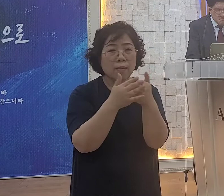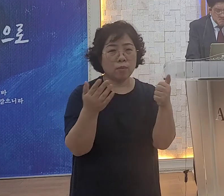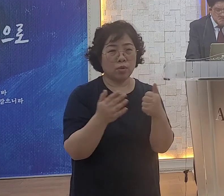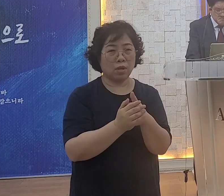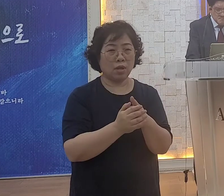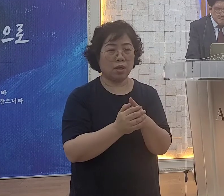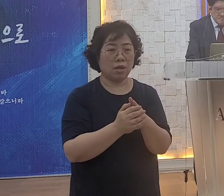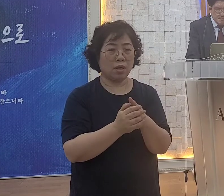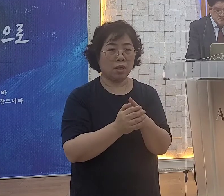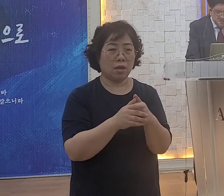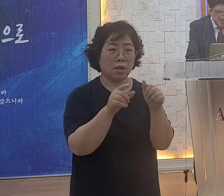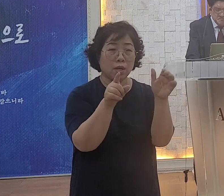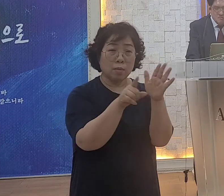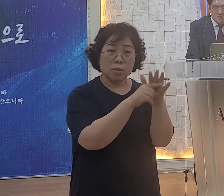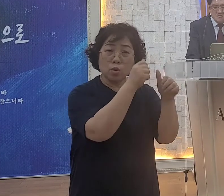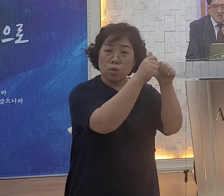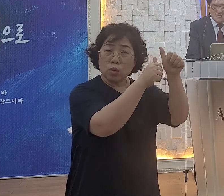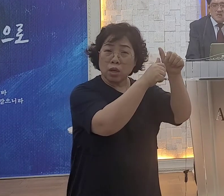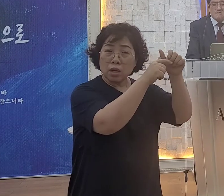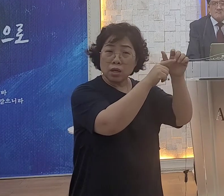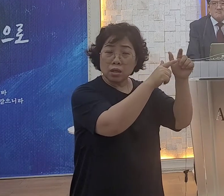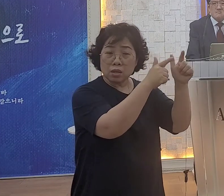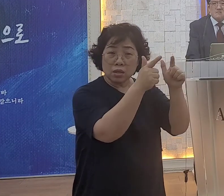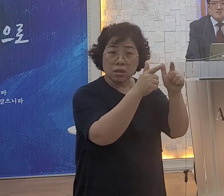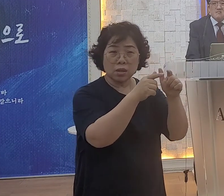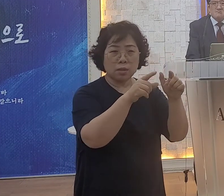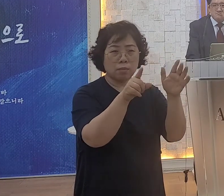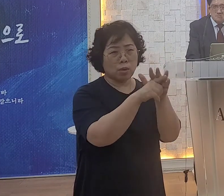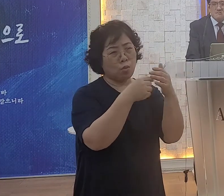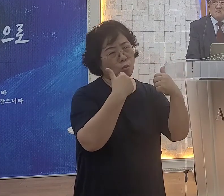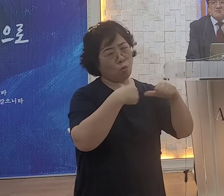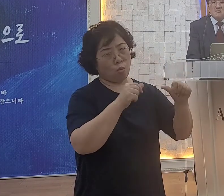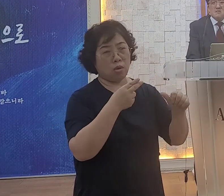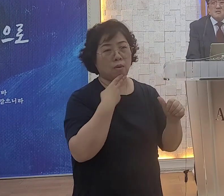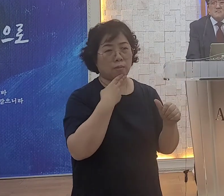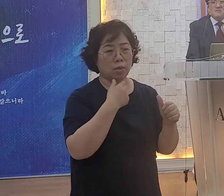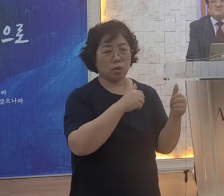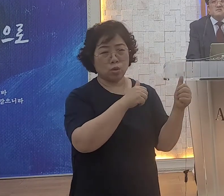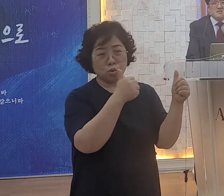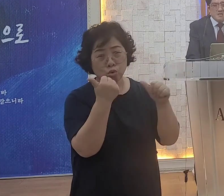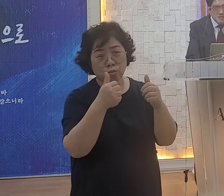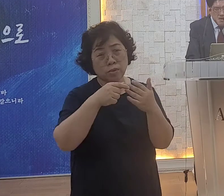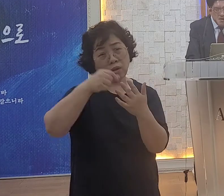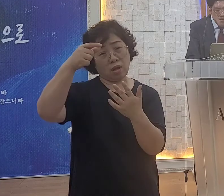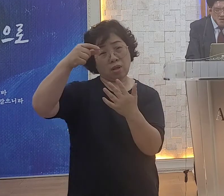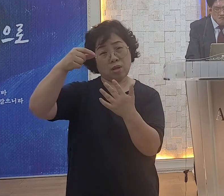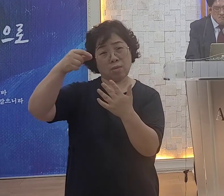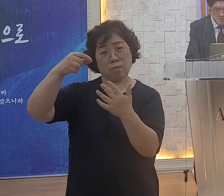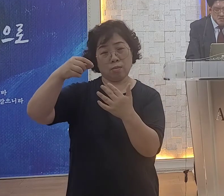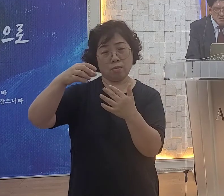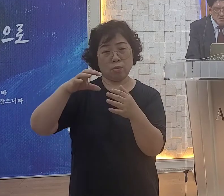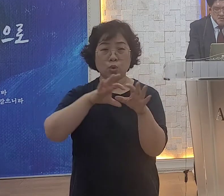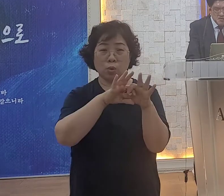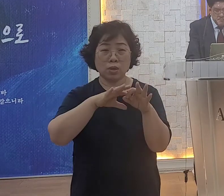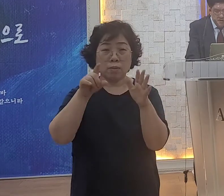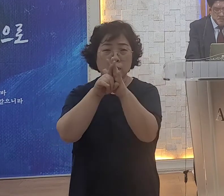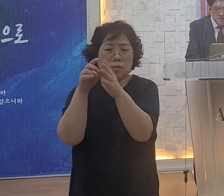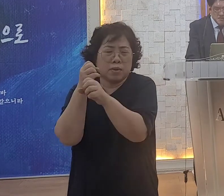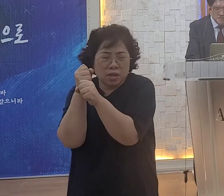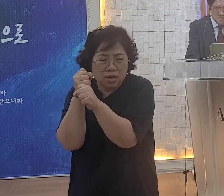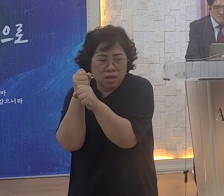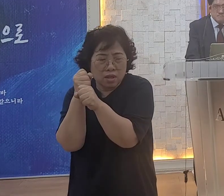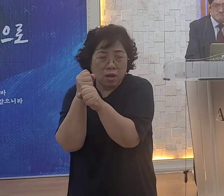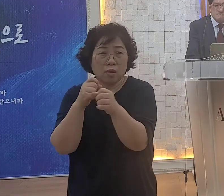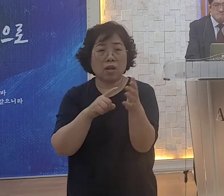믿음의 선조들은 믿음을 포기하지 아니하고 죽음으로써 믿음을 지켰다라고 성경은